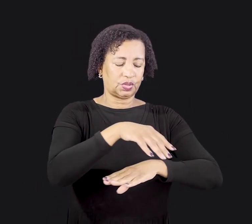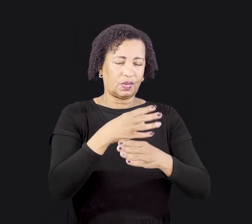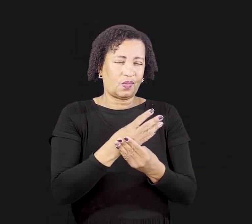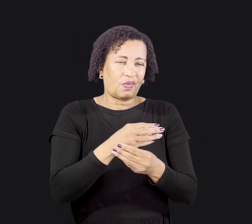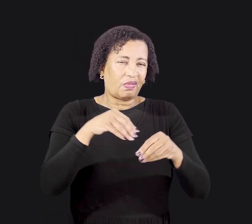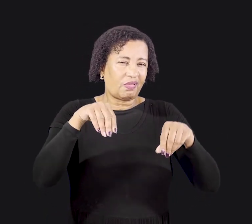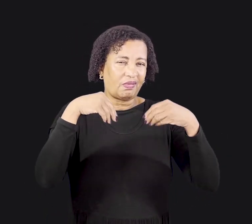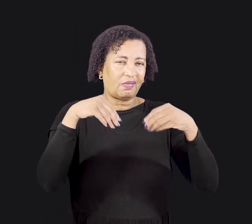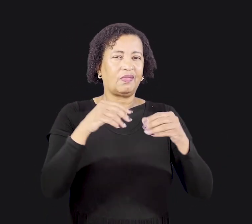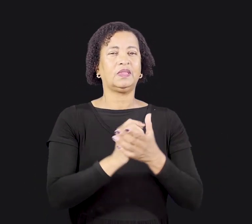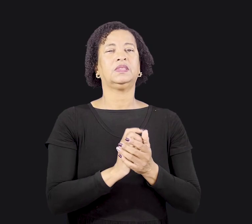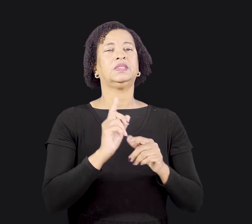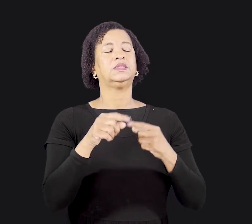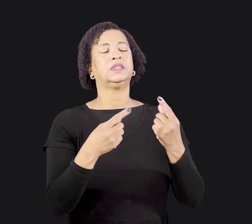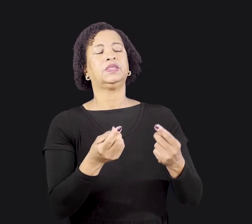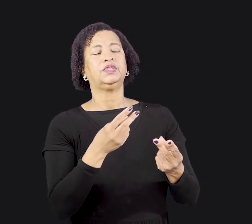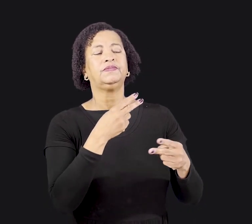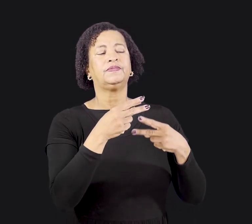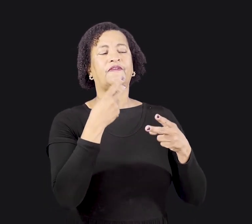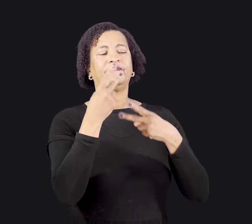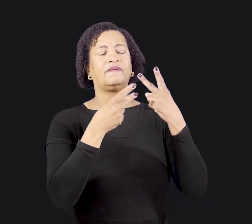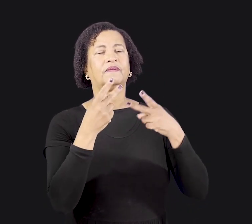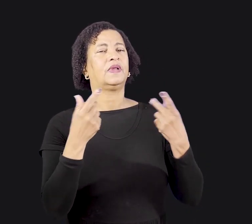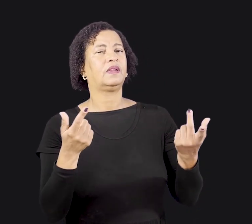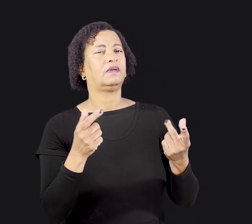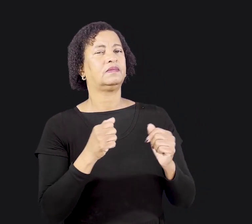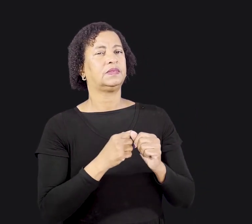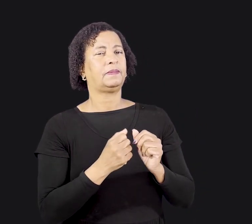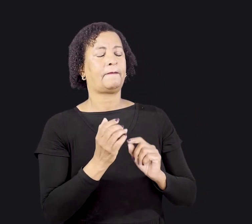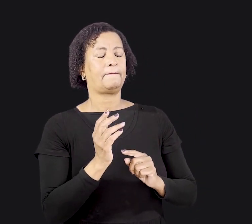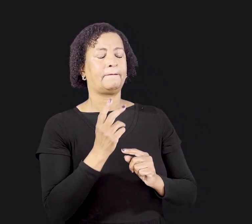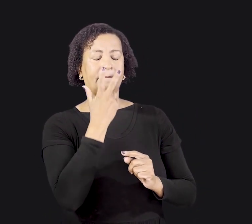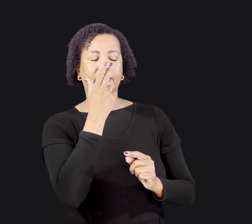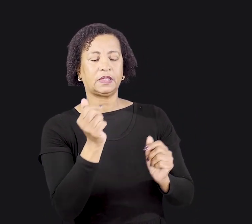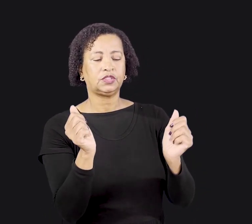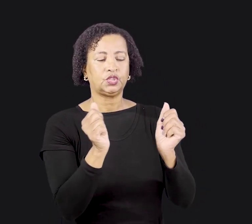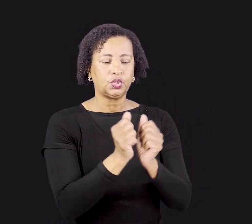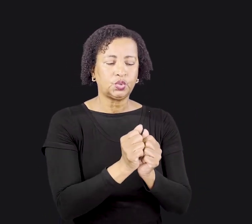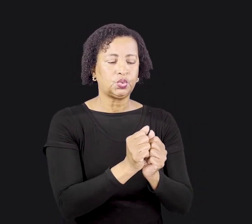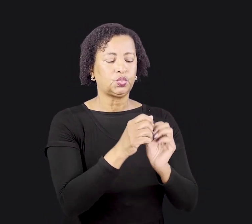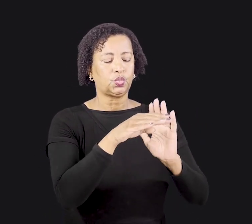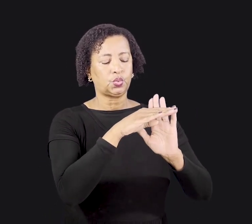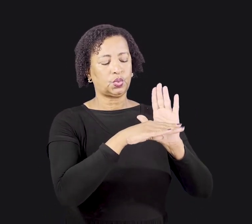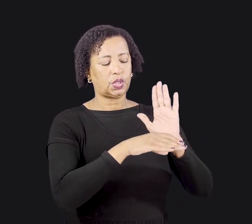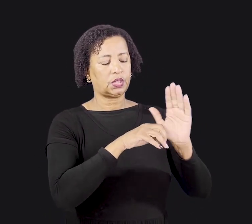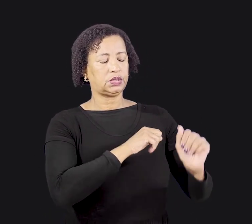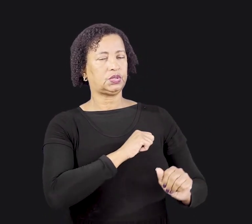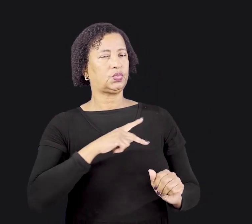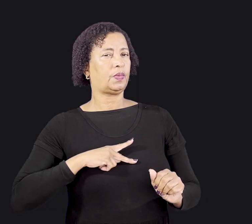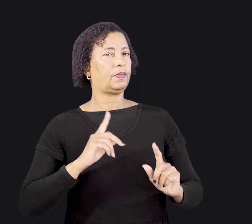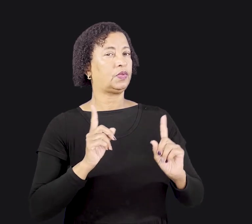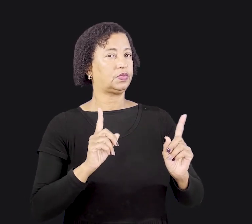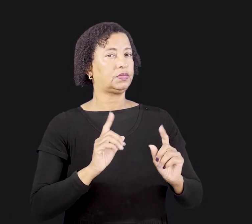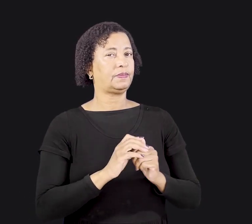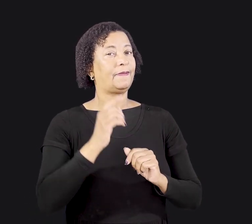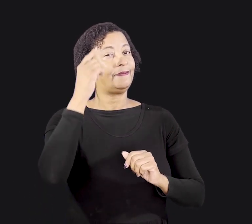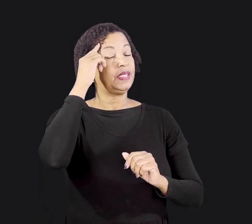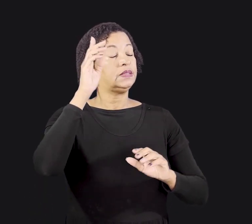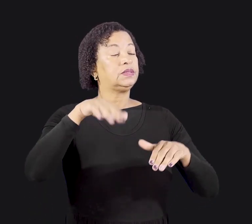Será que eles se falavam? Eles não aparecem juntos na lista dos apóstolos. Imagine o drama quando Jesus mandou Mateus, o